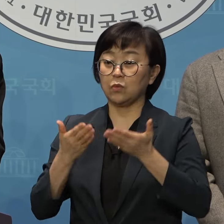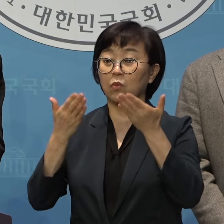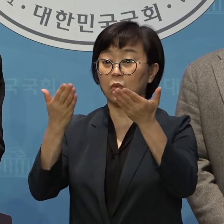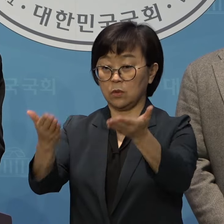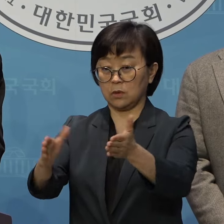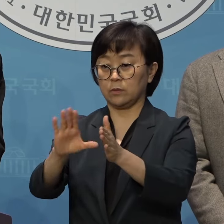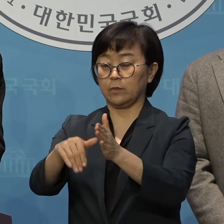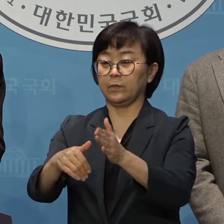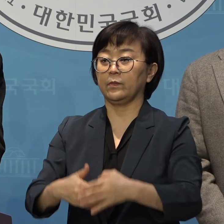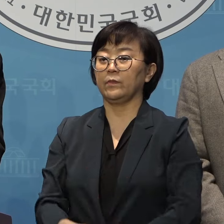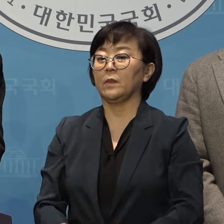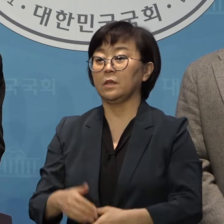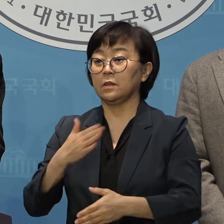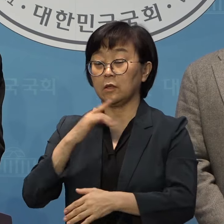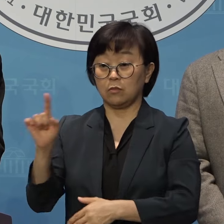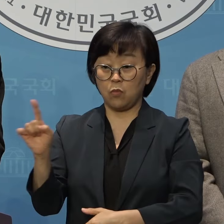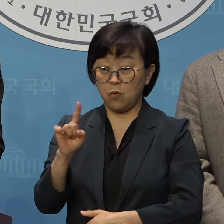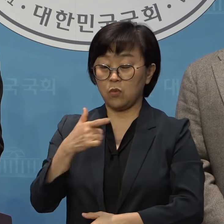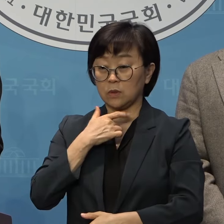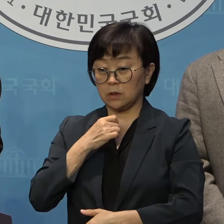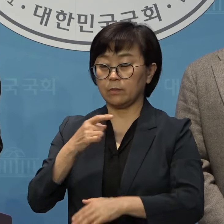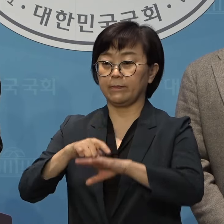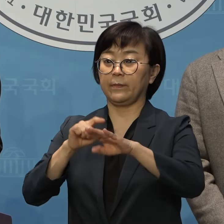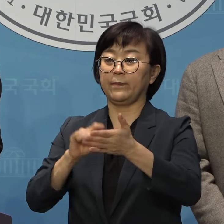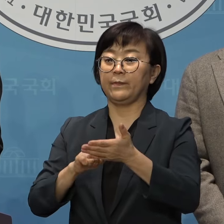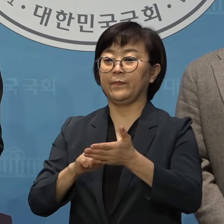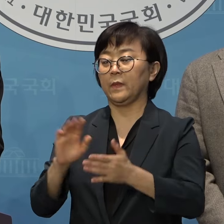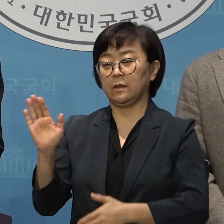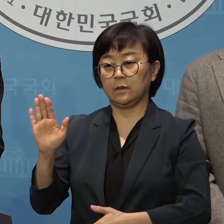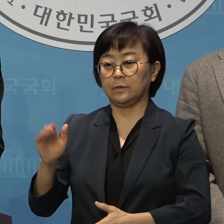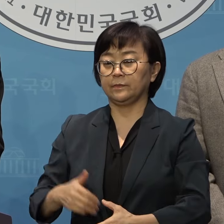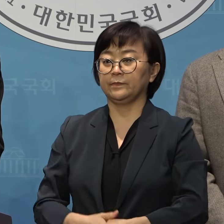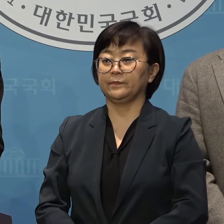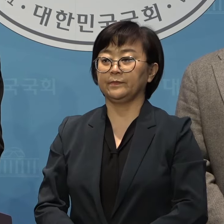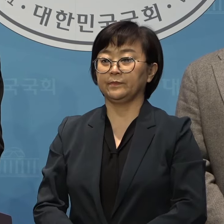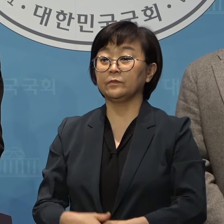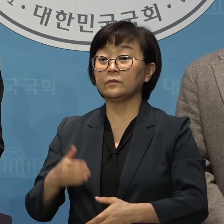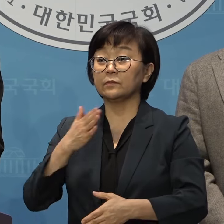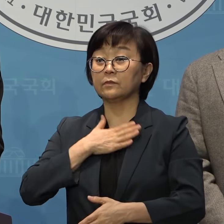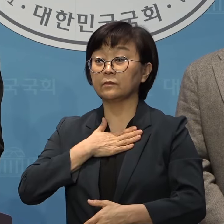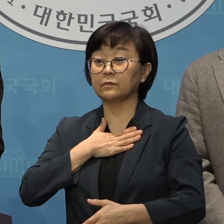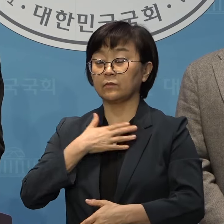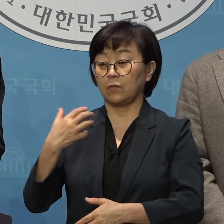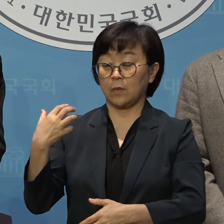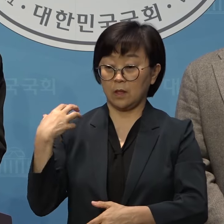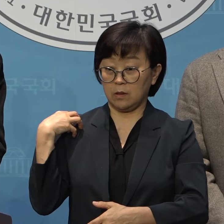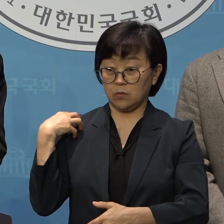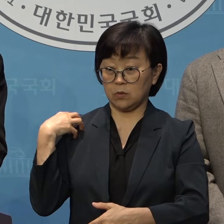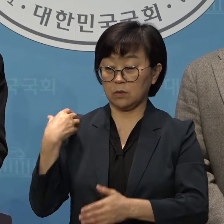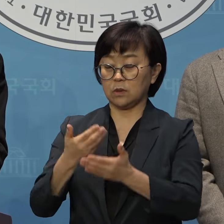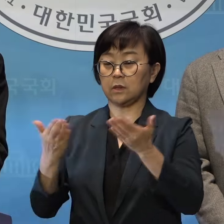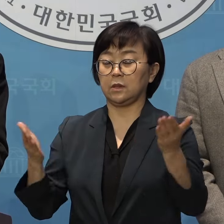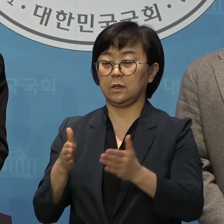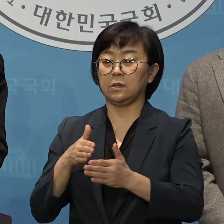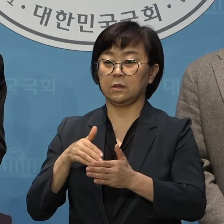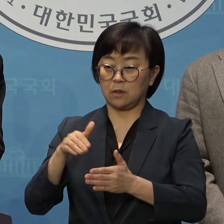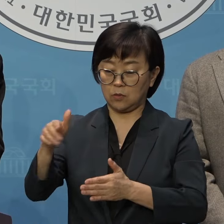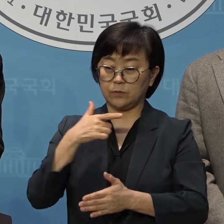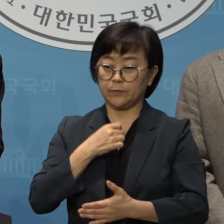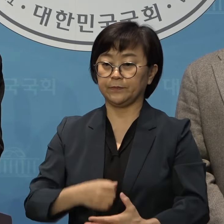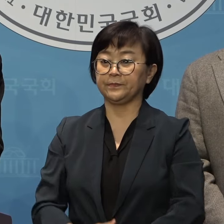됐습니다. 제가 무엇이 되겠다는 마음에서 이러는 것이 아닙니다. 저는 저의 의무로서 그 일을 하고자